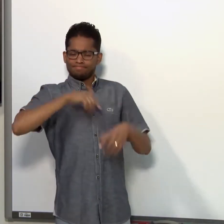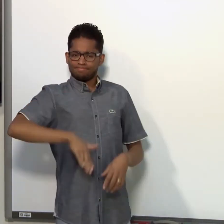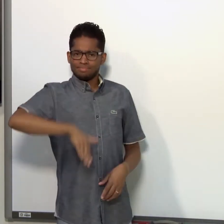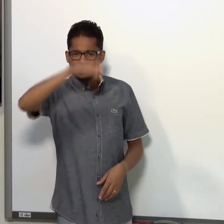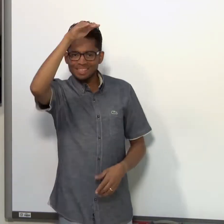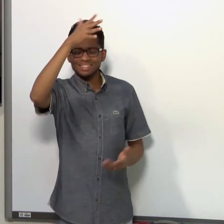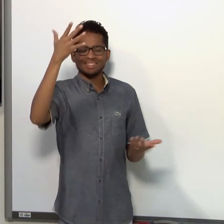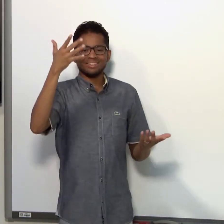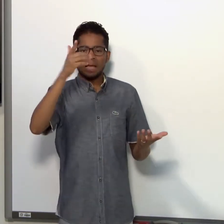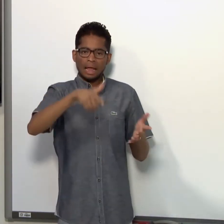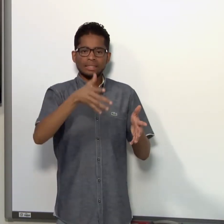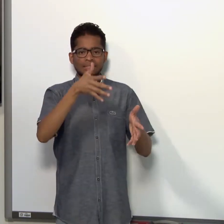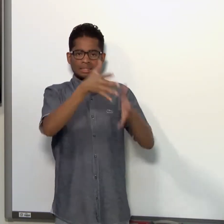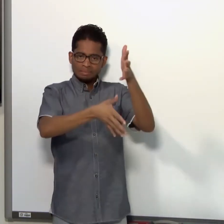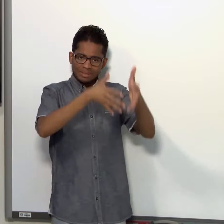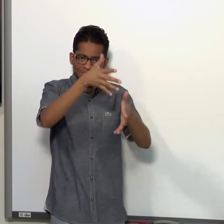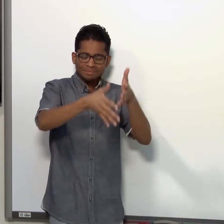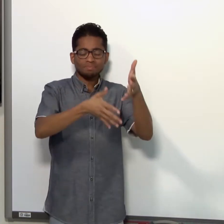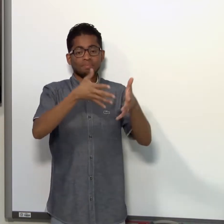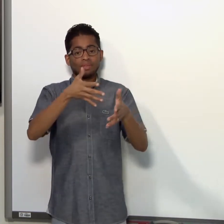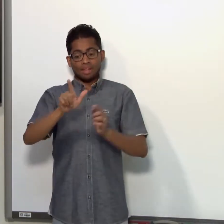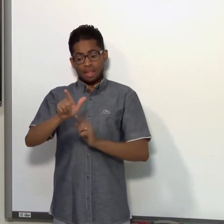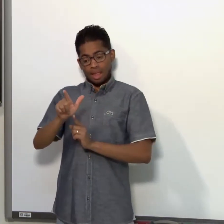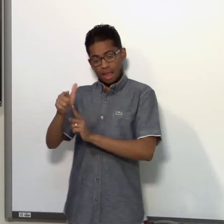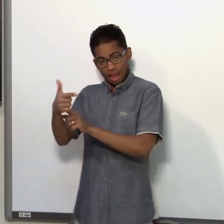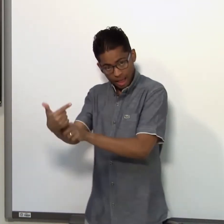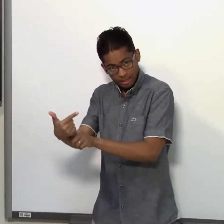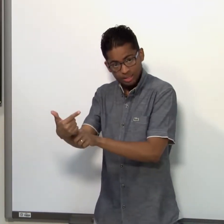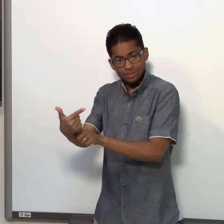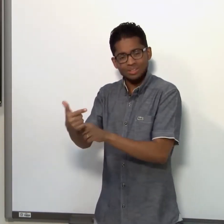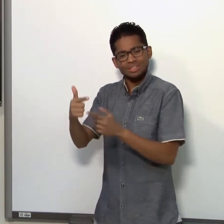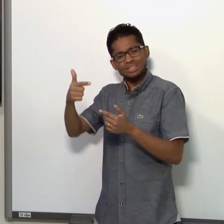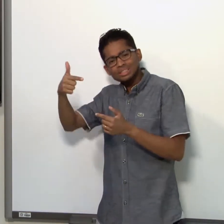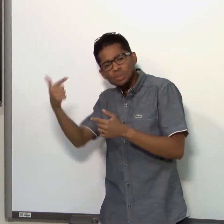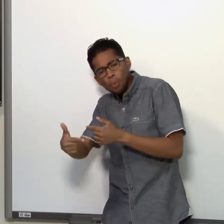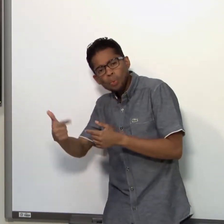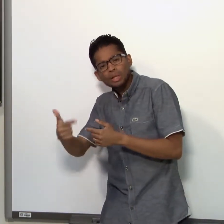A língua a ser adquirida primeiramente. E a segunda língua,